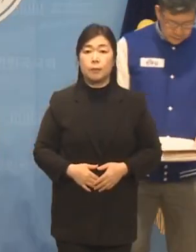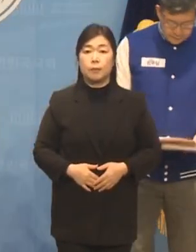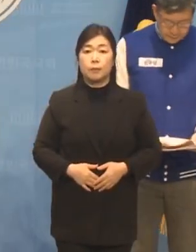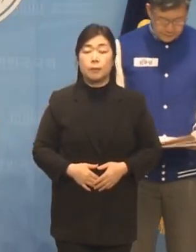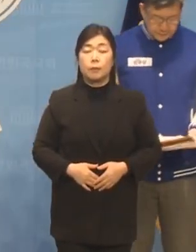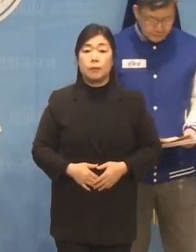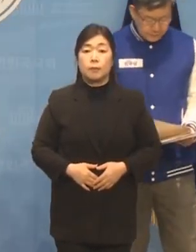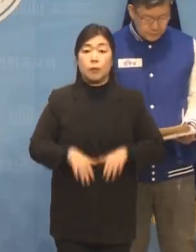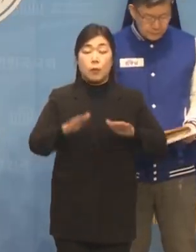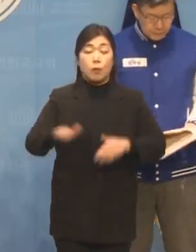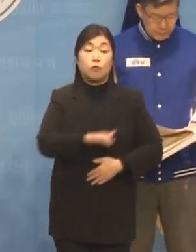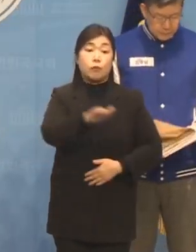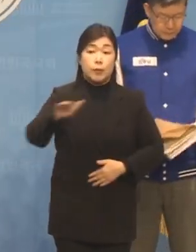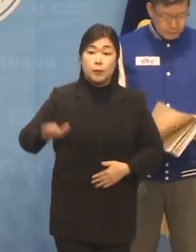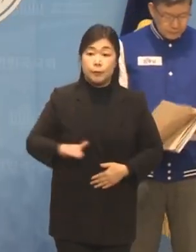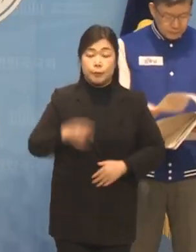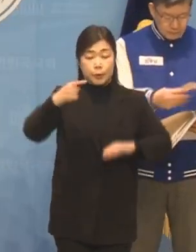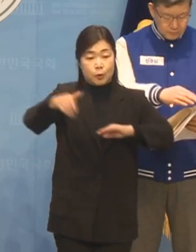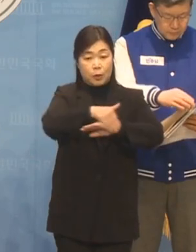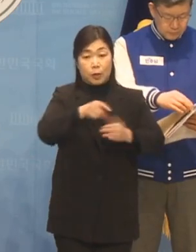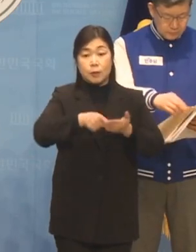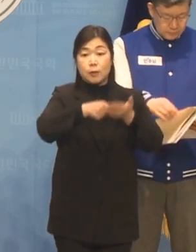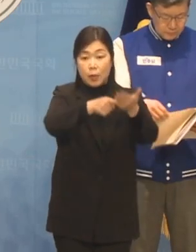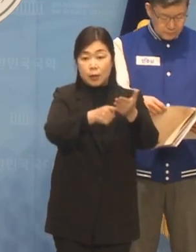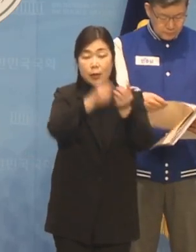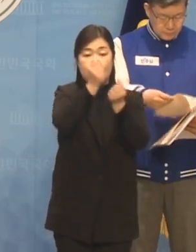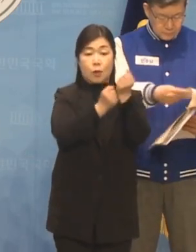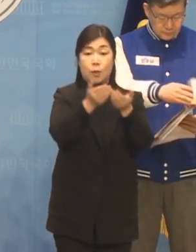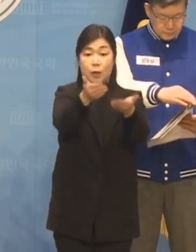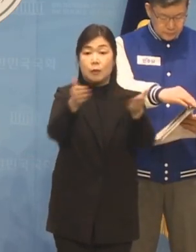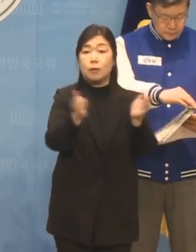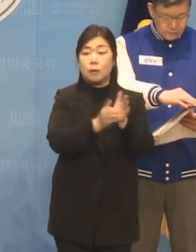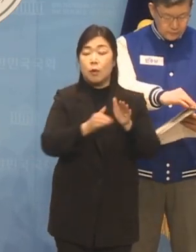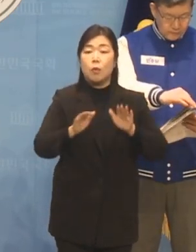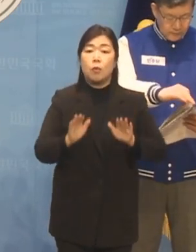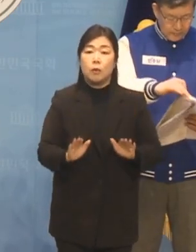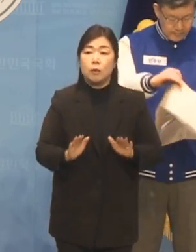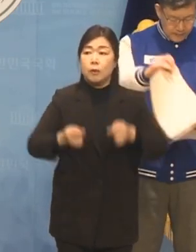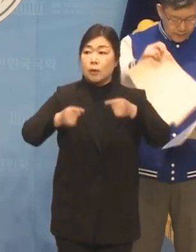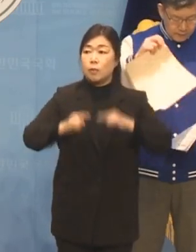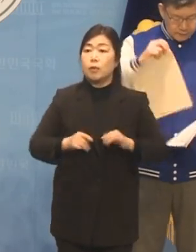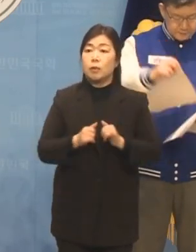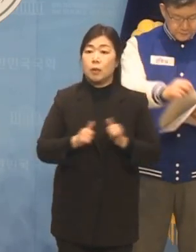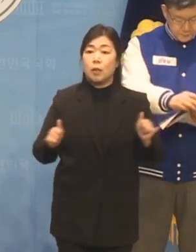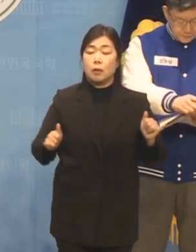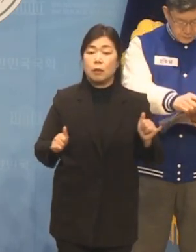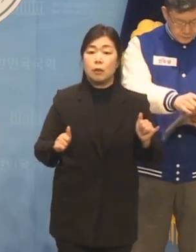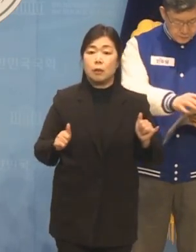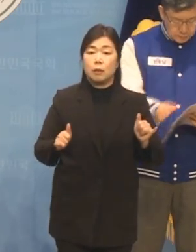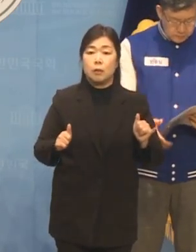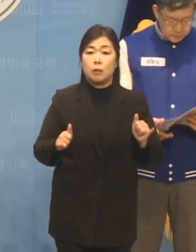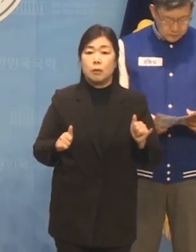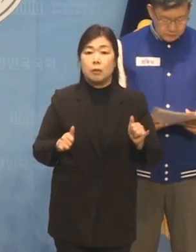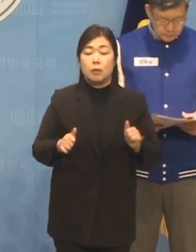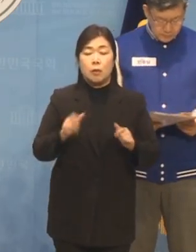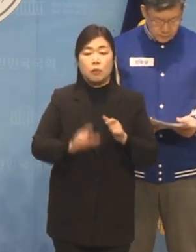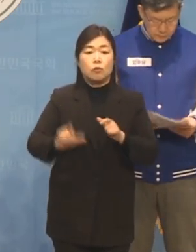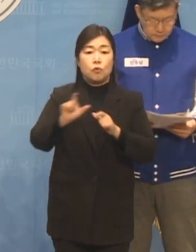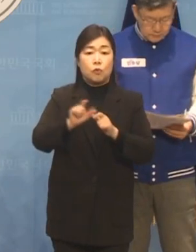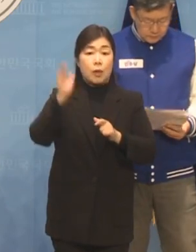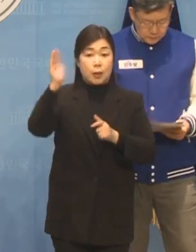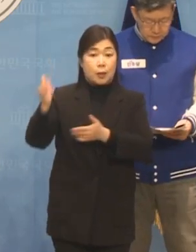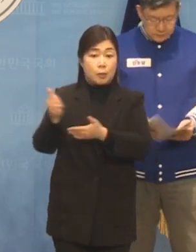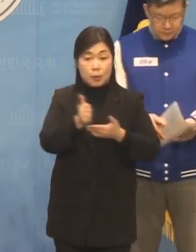네, 이상 저희 오늘 정책 제안과 관련한 설명을 드렸고요. 오늘 참석하신 영입인재분들의 추가 발언을